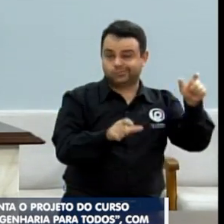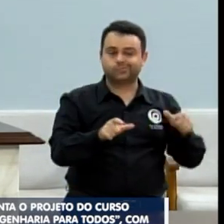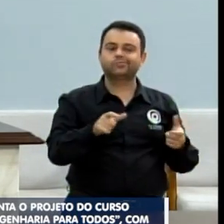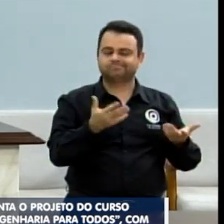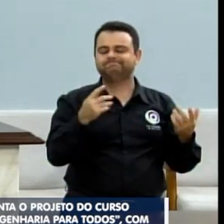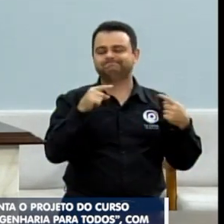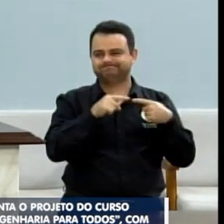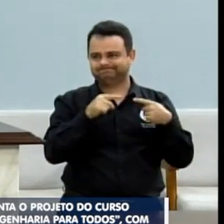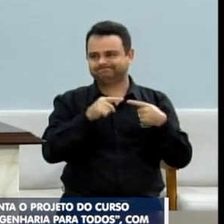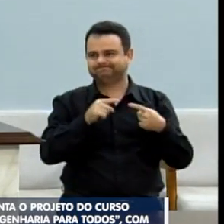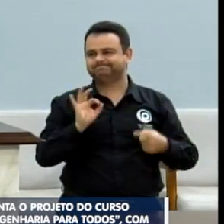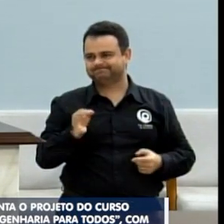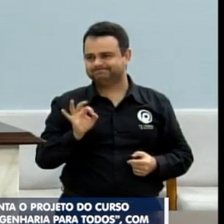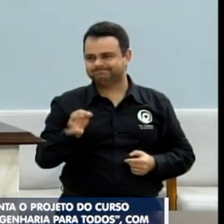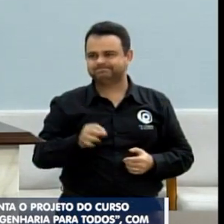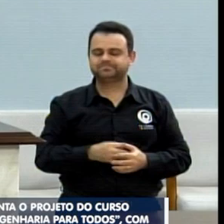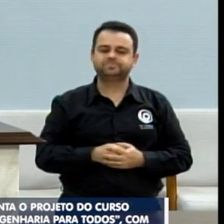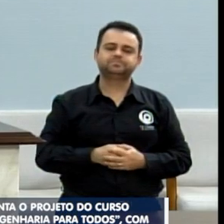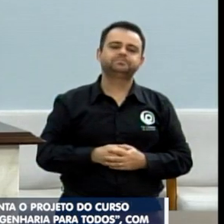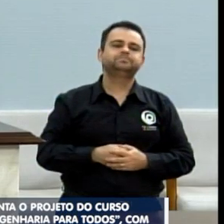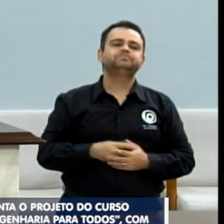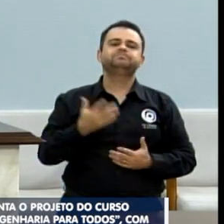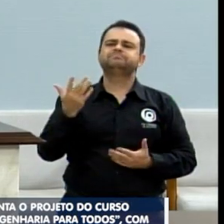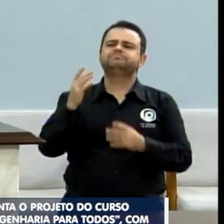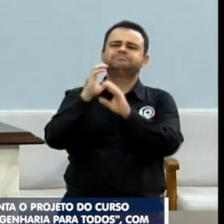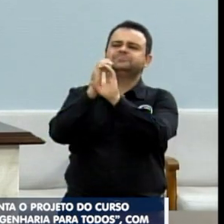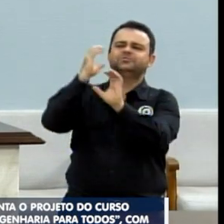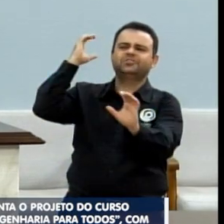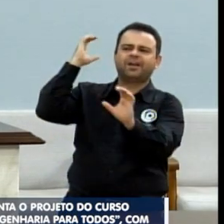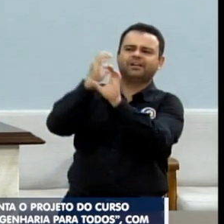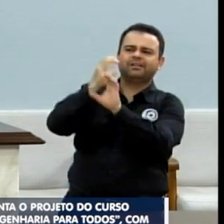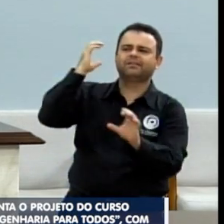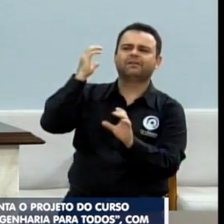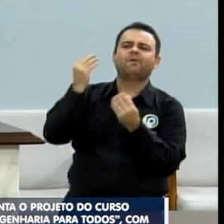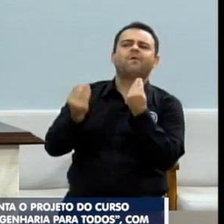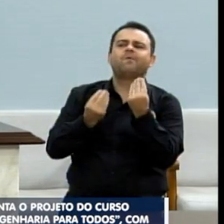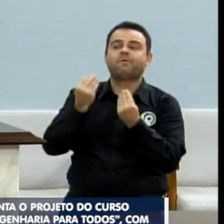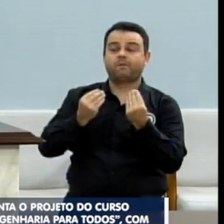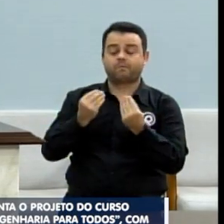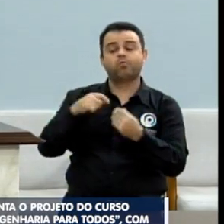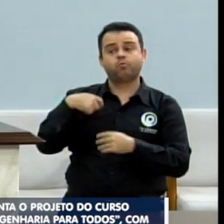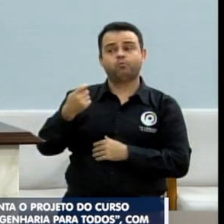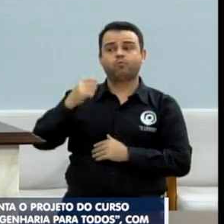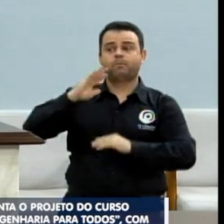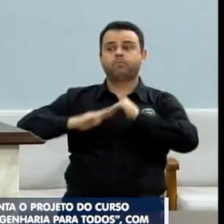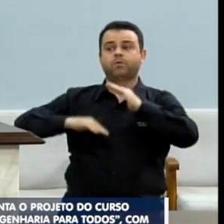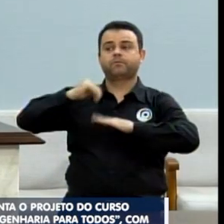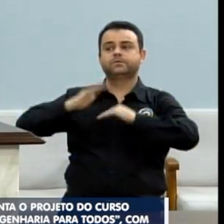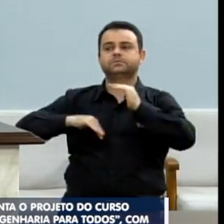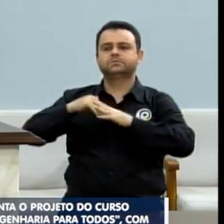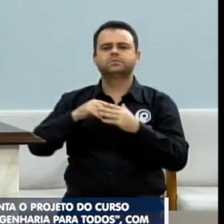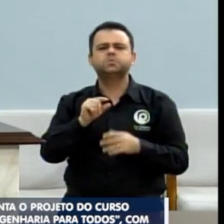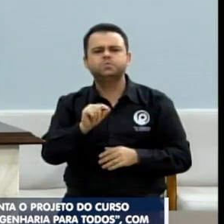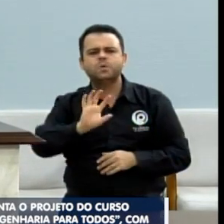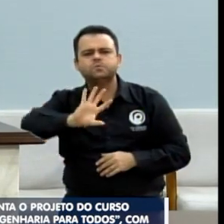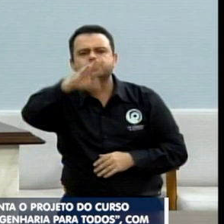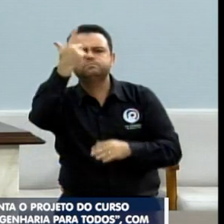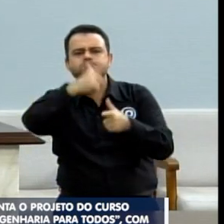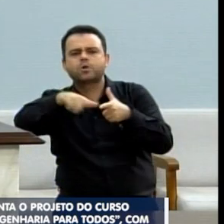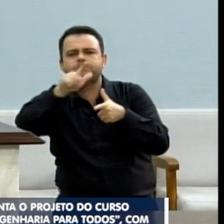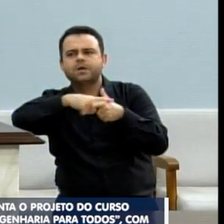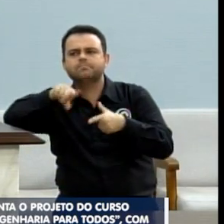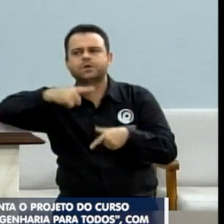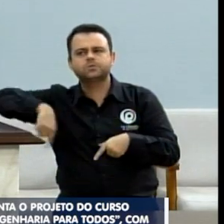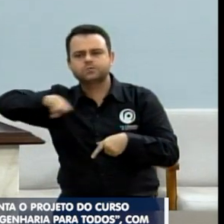precisa. A engenharia, ela é uma profissão de solução de problemas. E